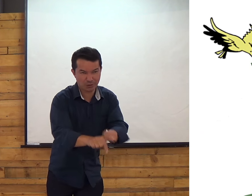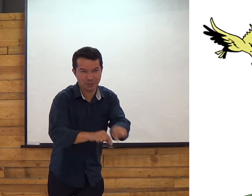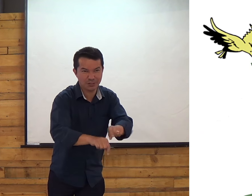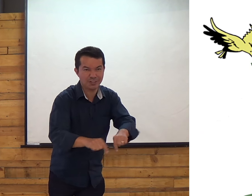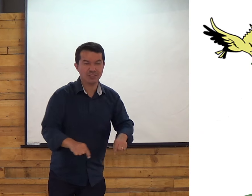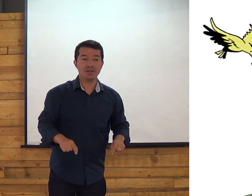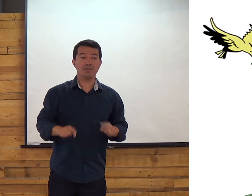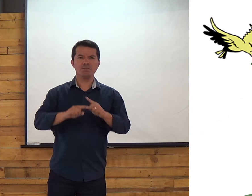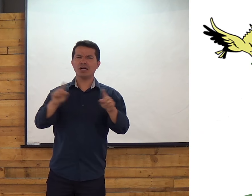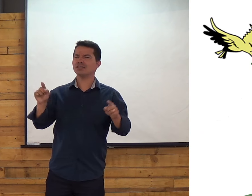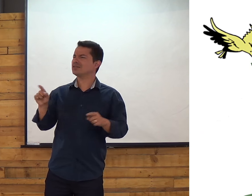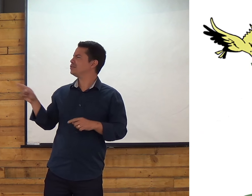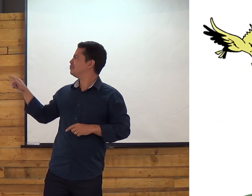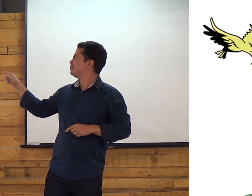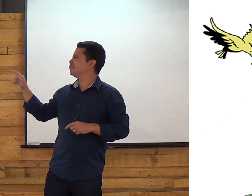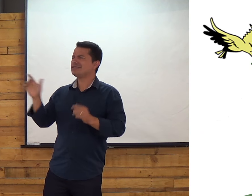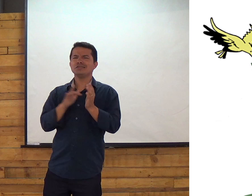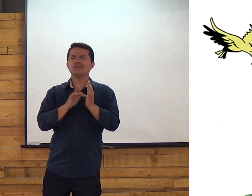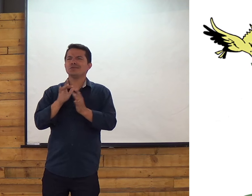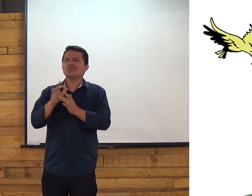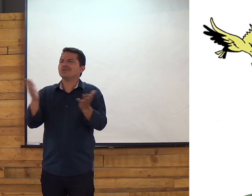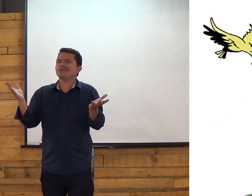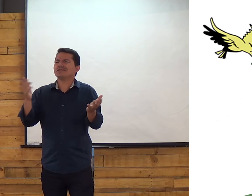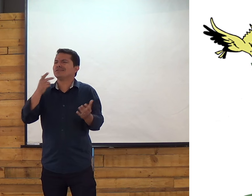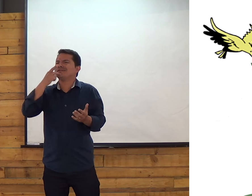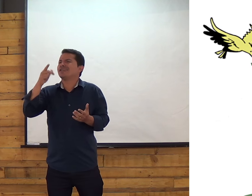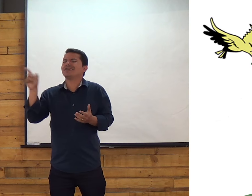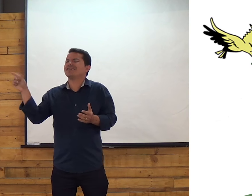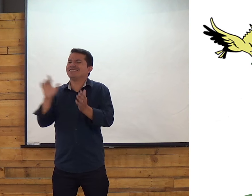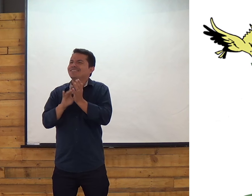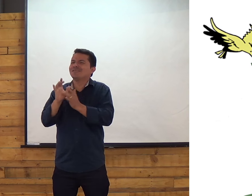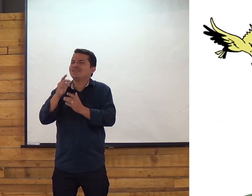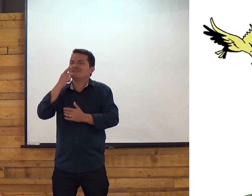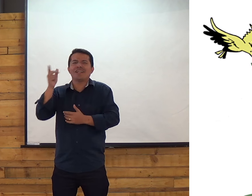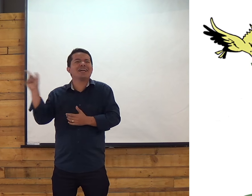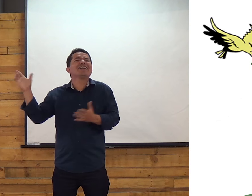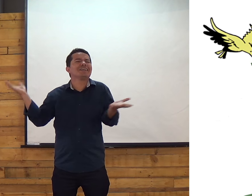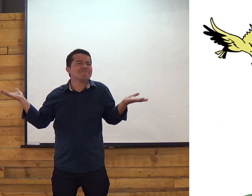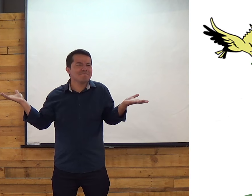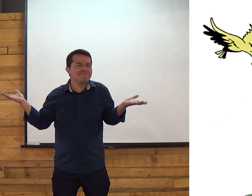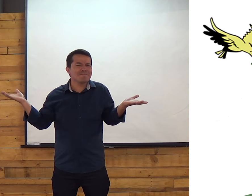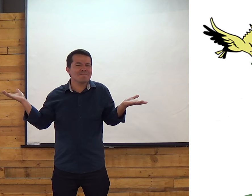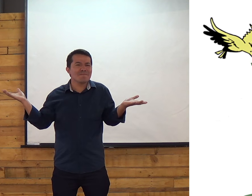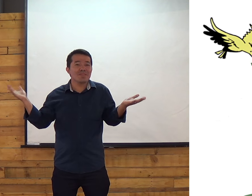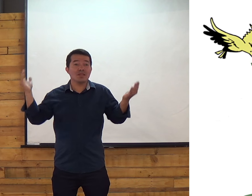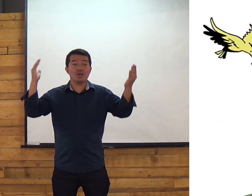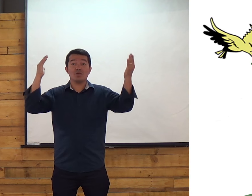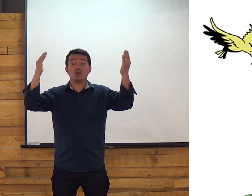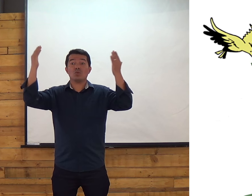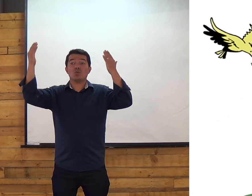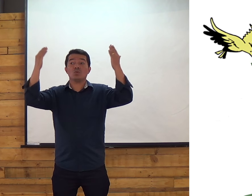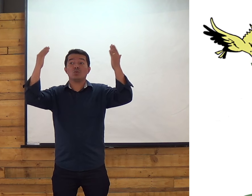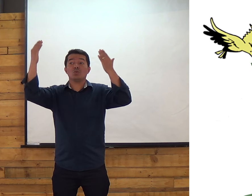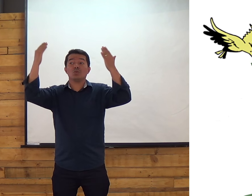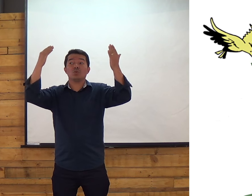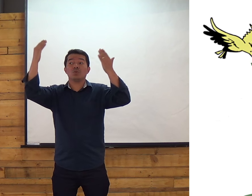está lançando sua semente e os pássaros vêm e colhem. Mas do que Jesus está falando? Isso é